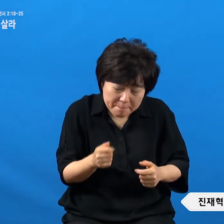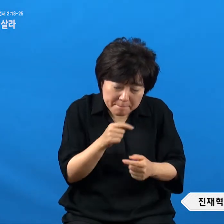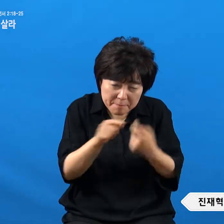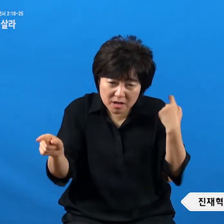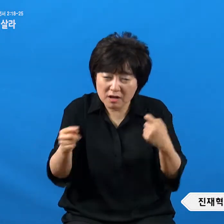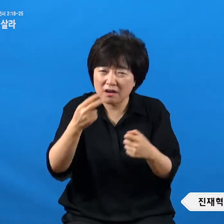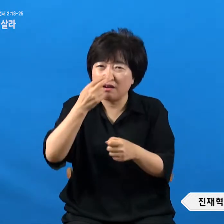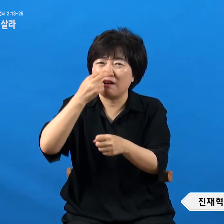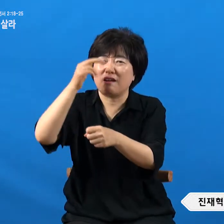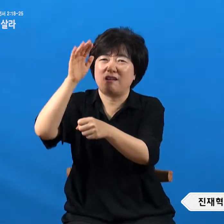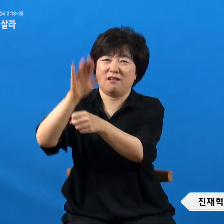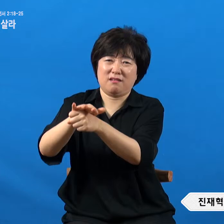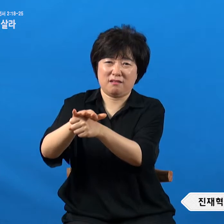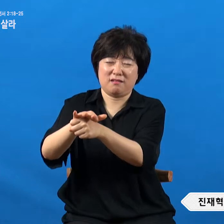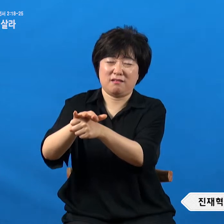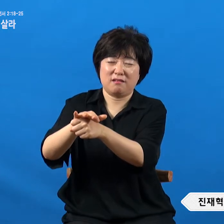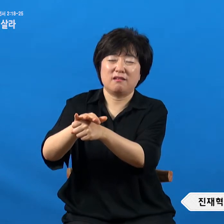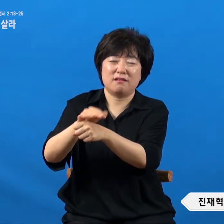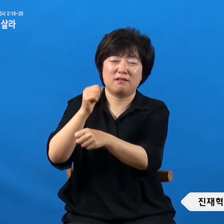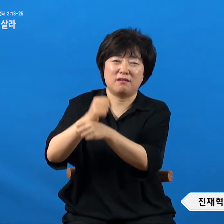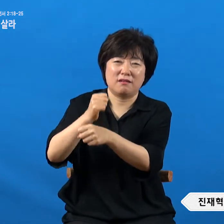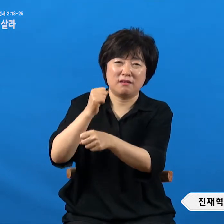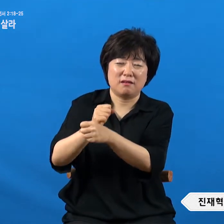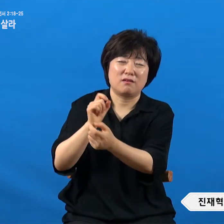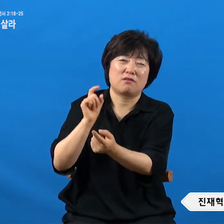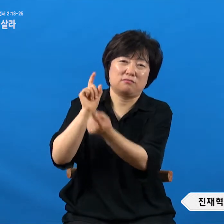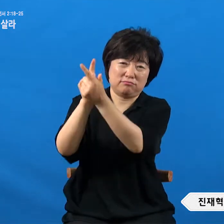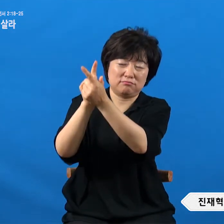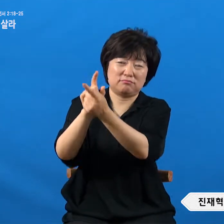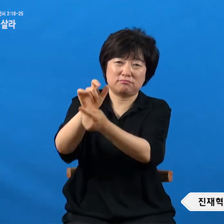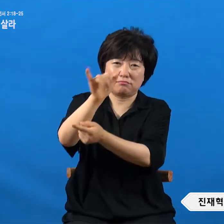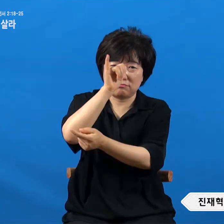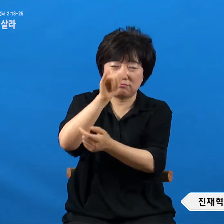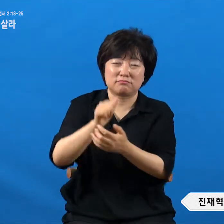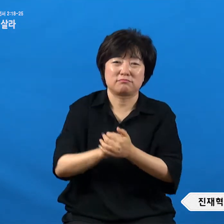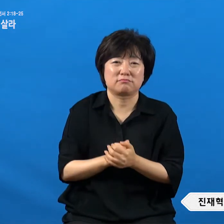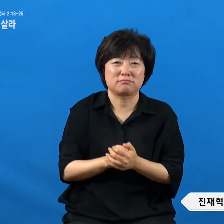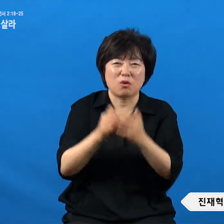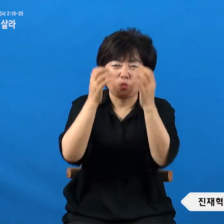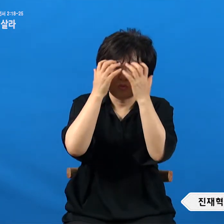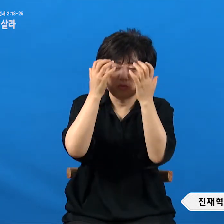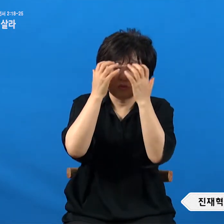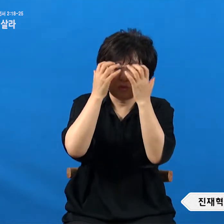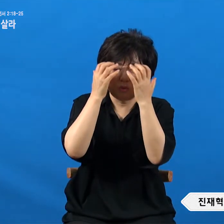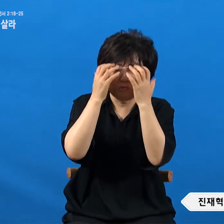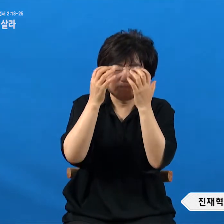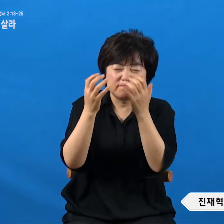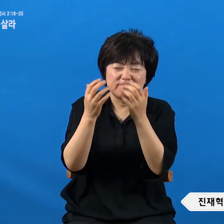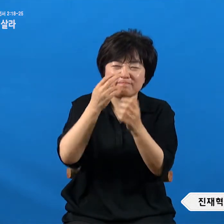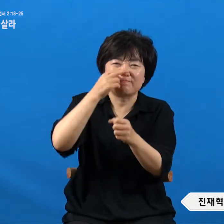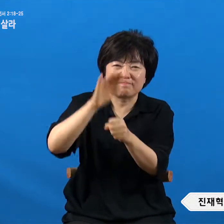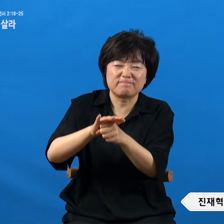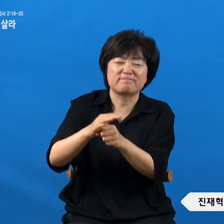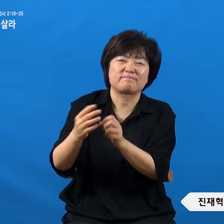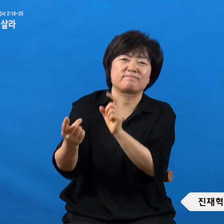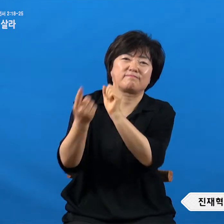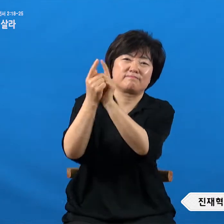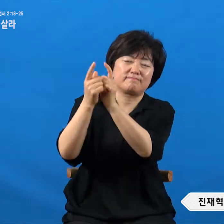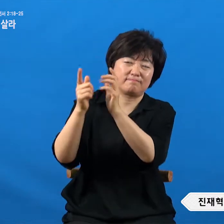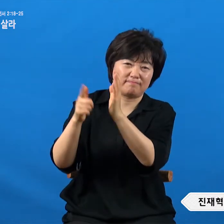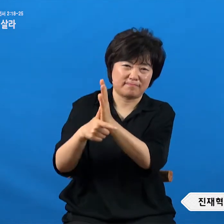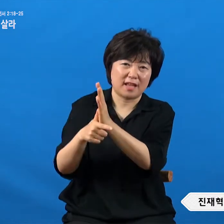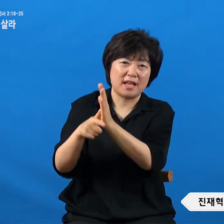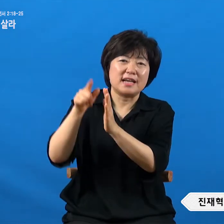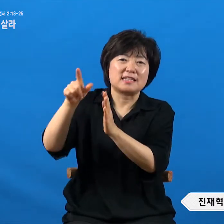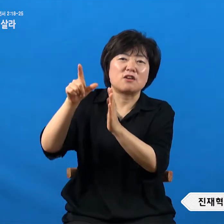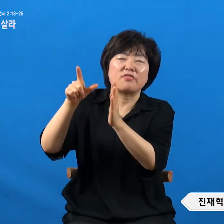여전히 불공평하게 이루어지는 차별, 그리고 고난, 그 고통의 문제를 성경은 말씀하고